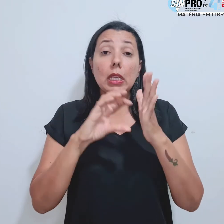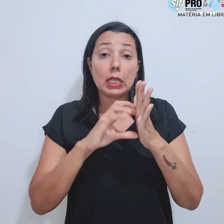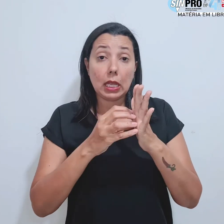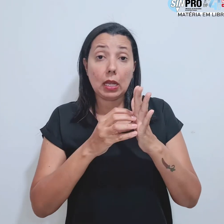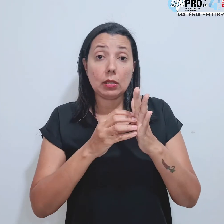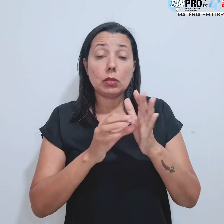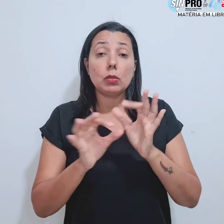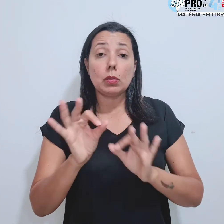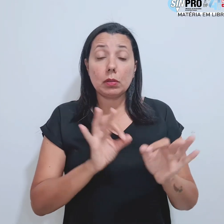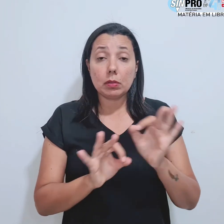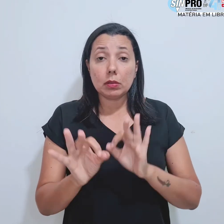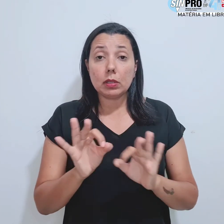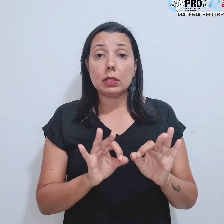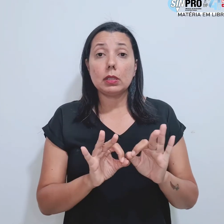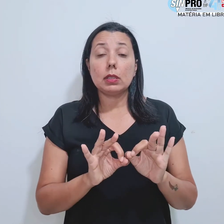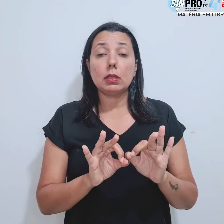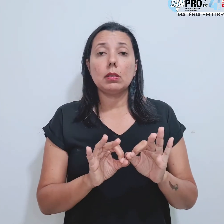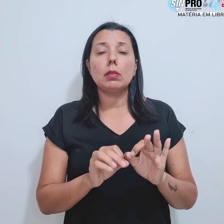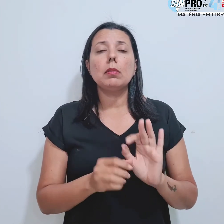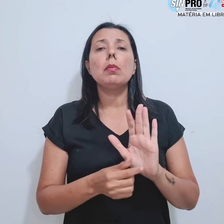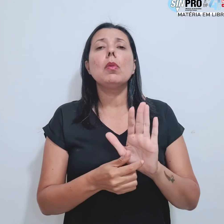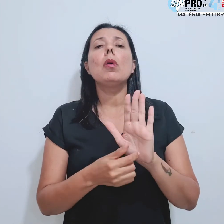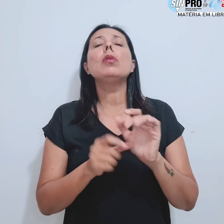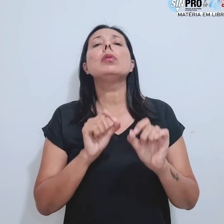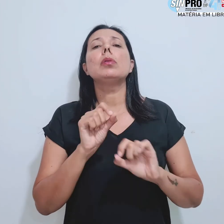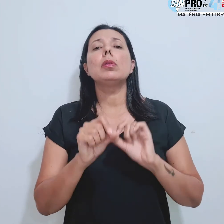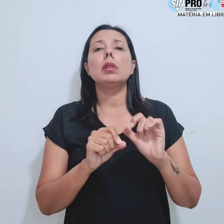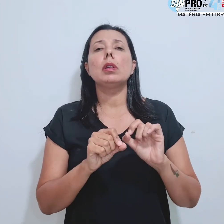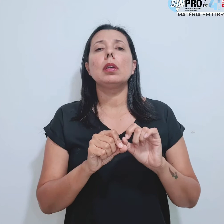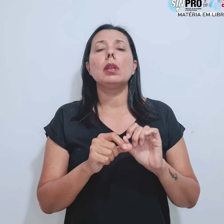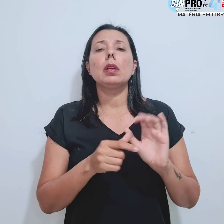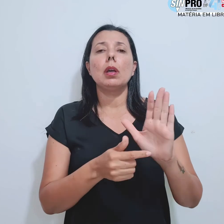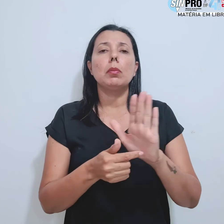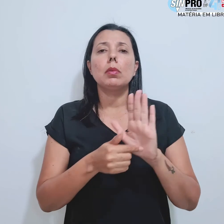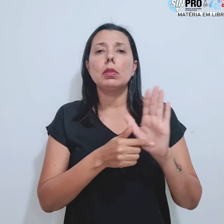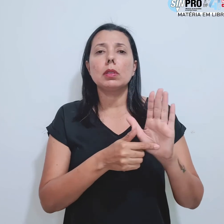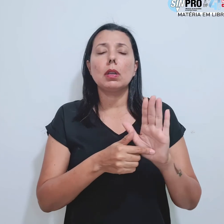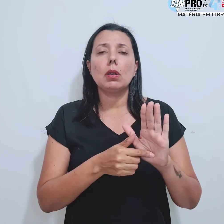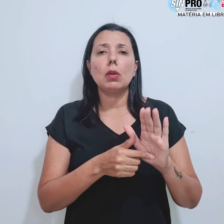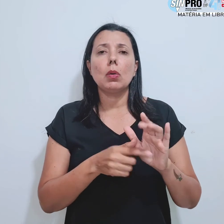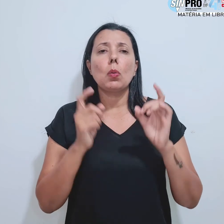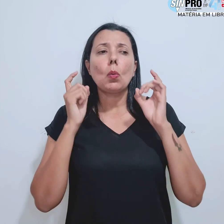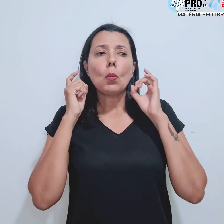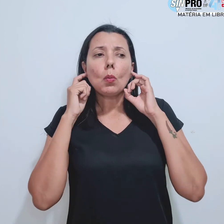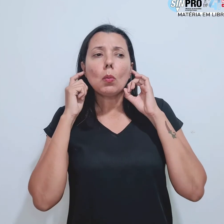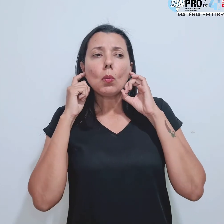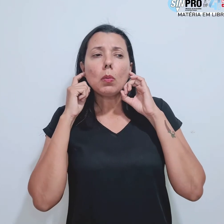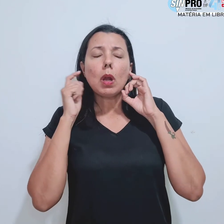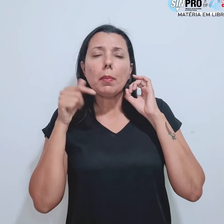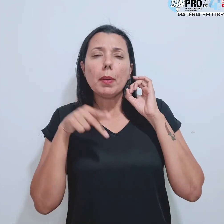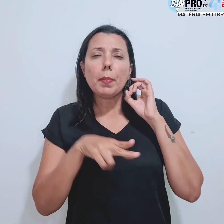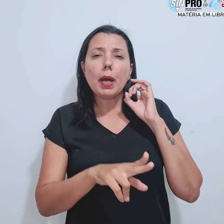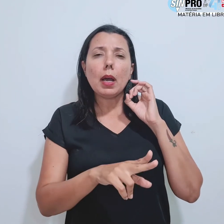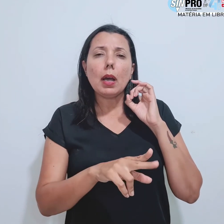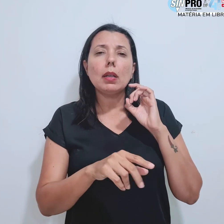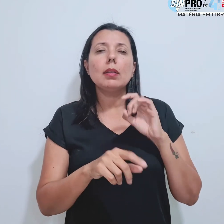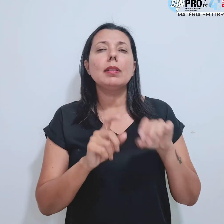da organização indicam que a exposição crônica e prolongada a sons